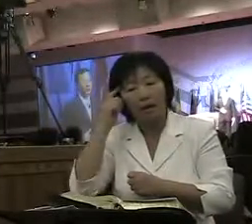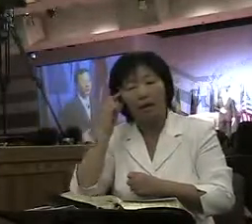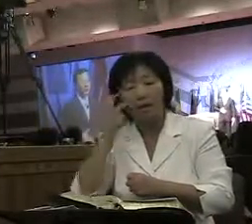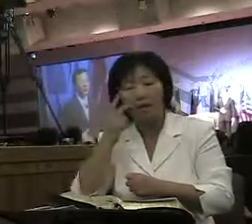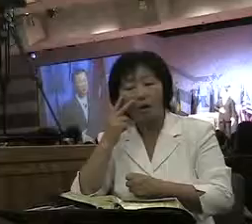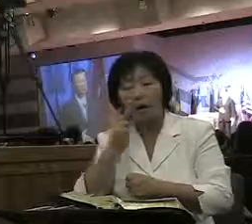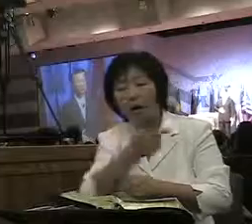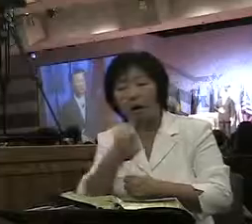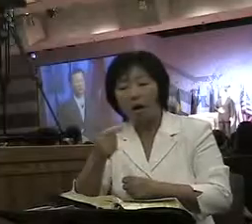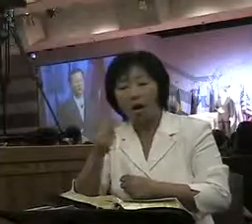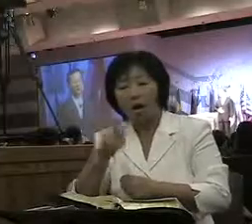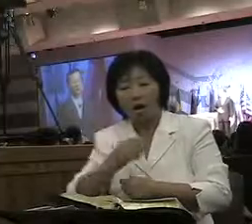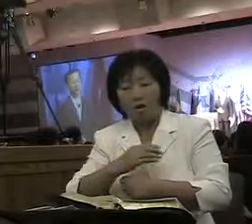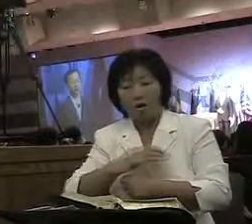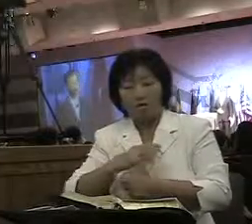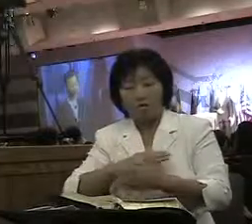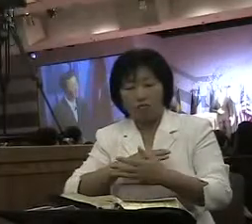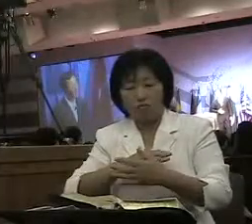것입니다.